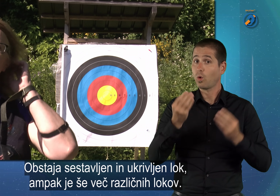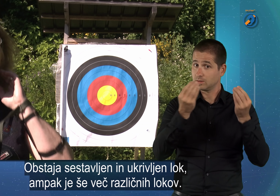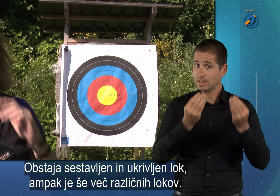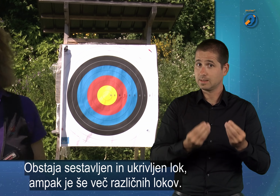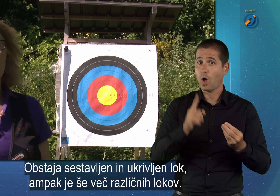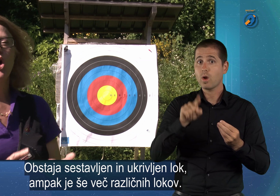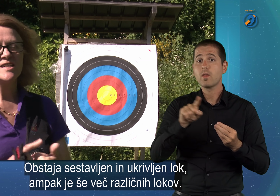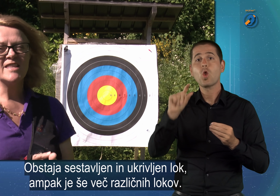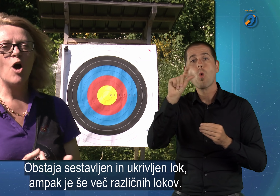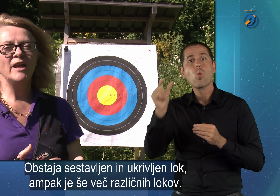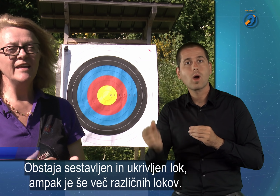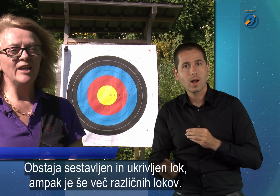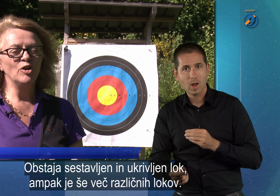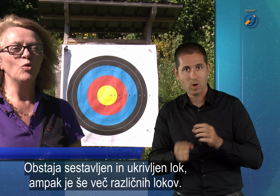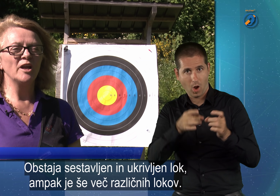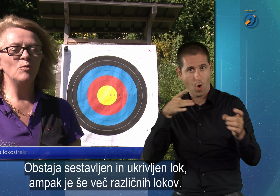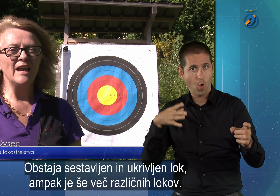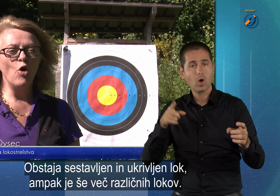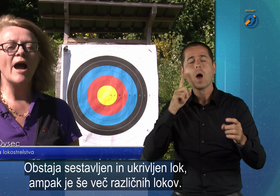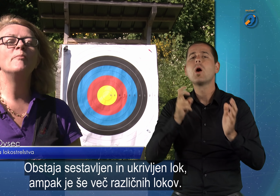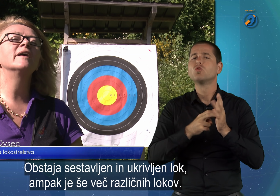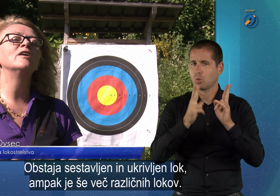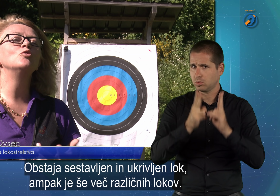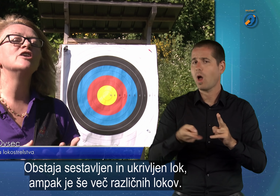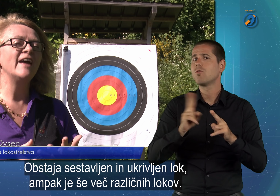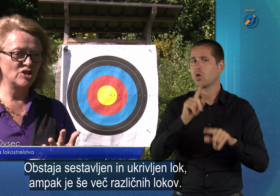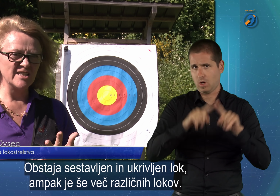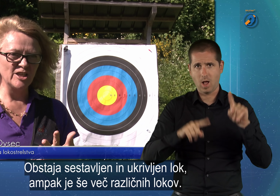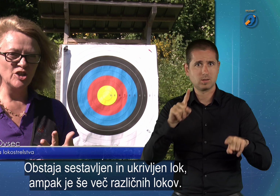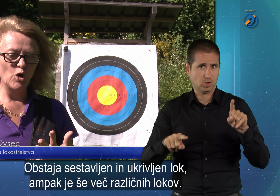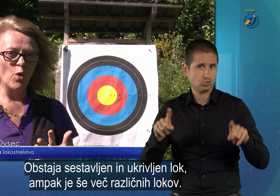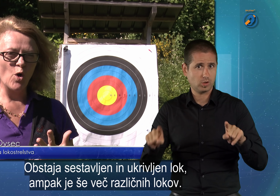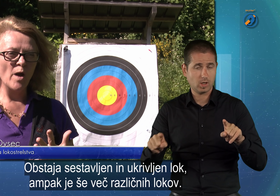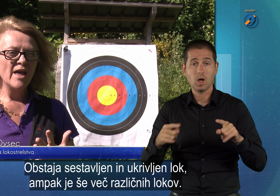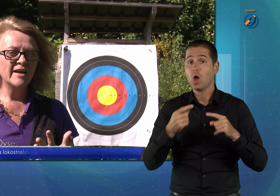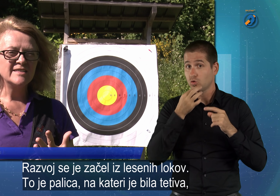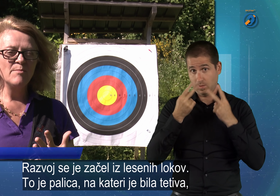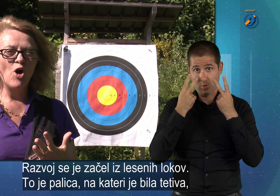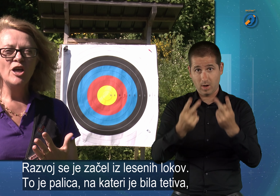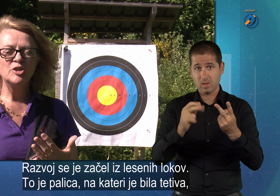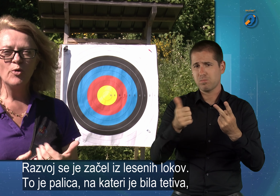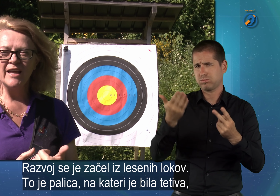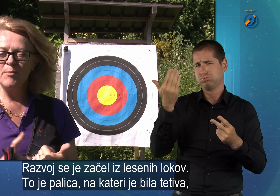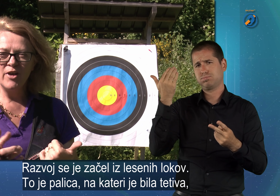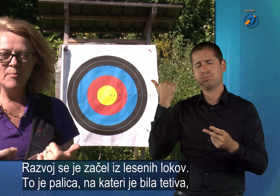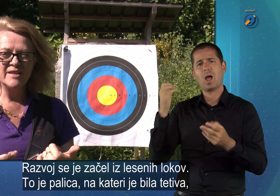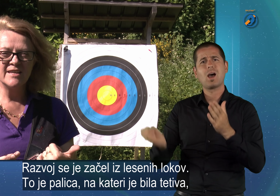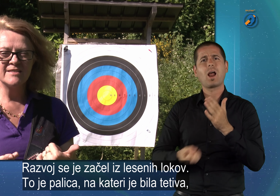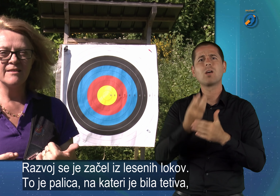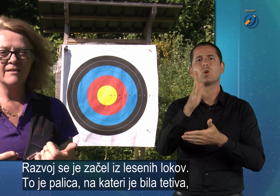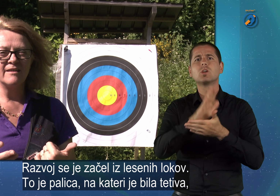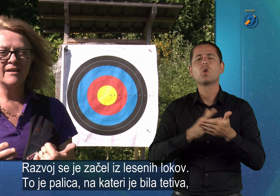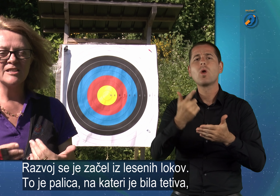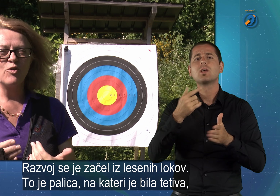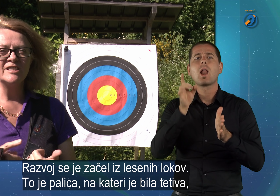Ja, so sestavljen in ukrivljen lok, ampak je tu še več različnih lokov. Recimo, če pogledamo, najprej se